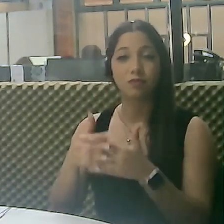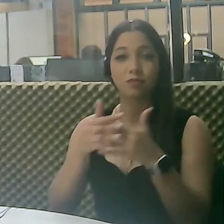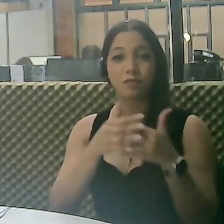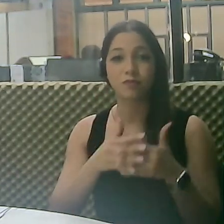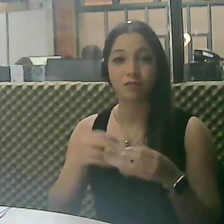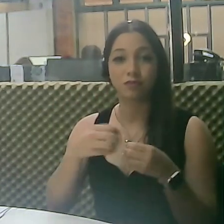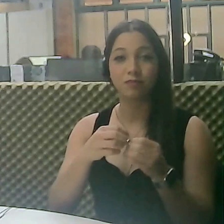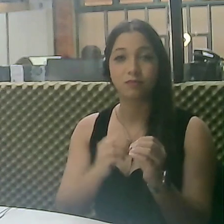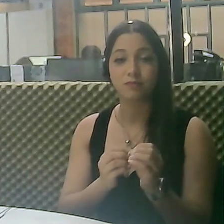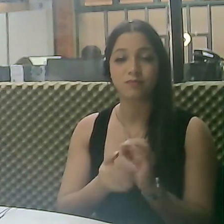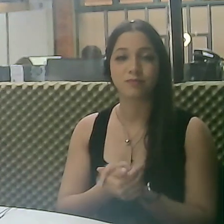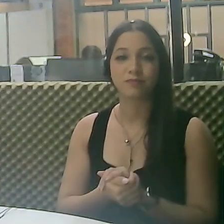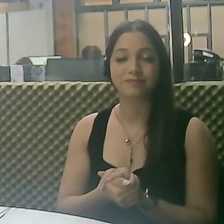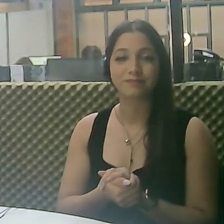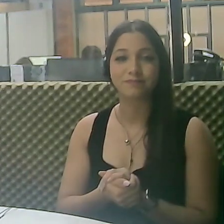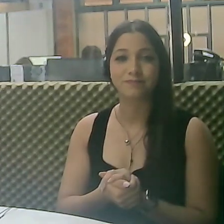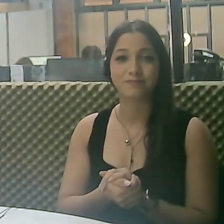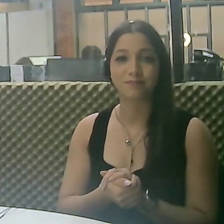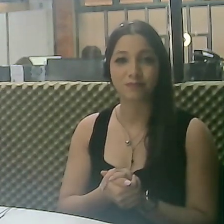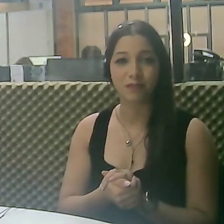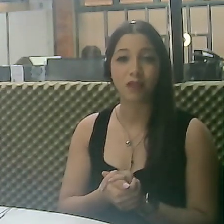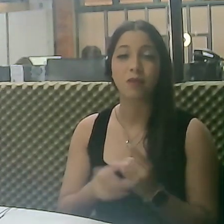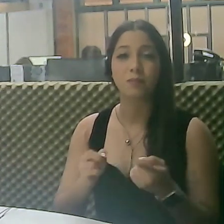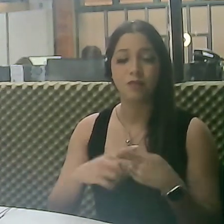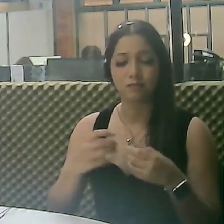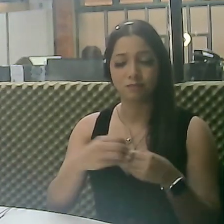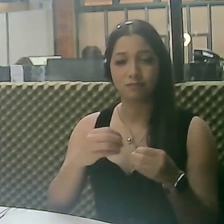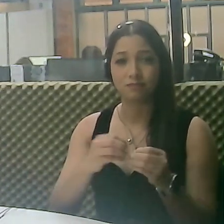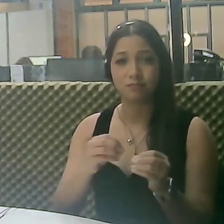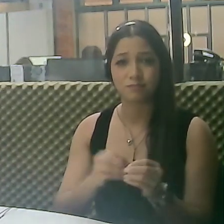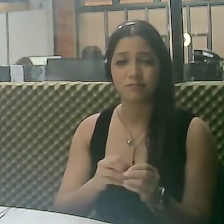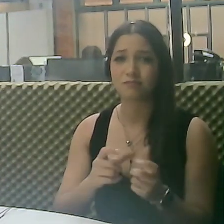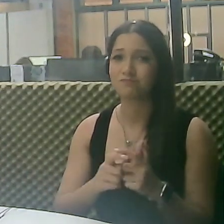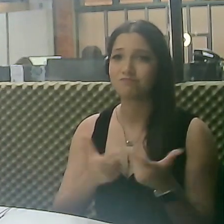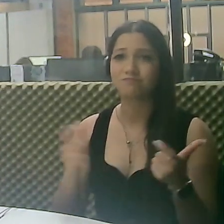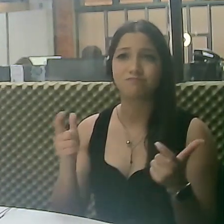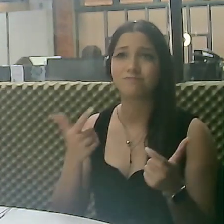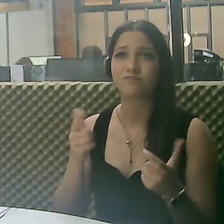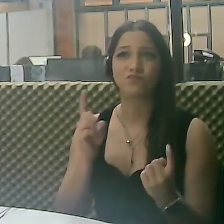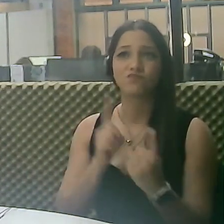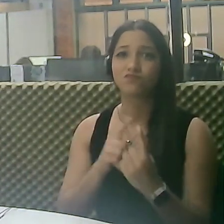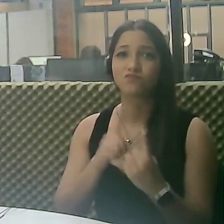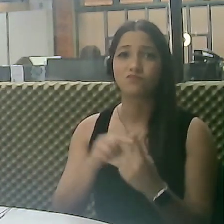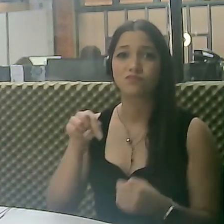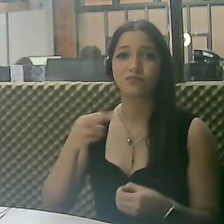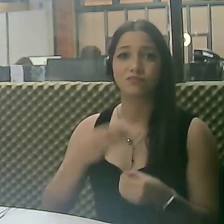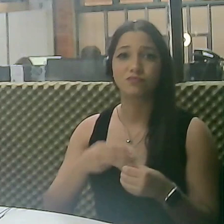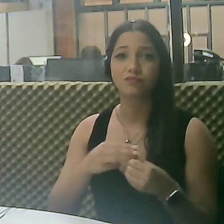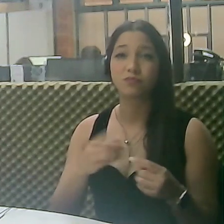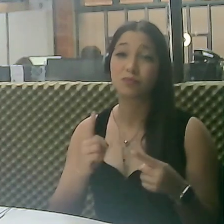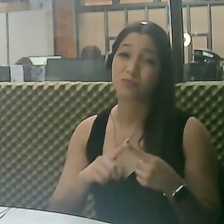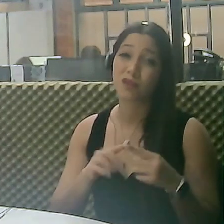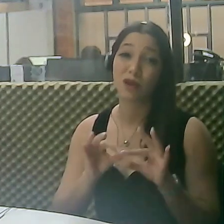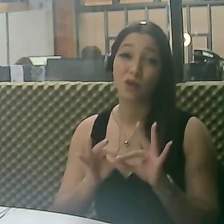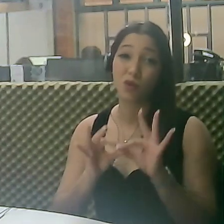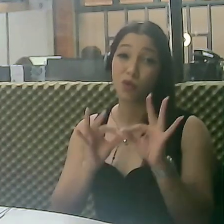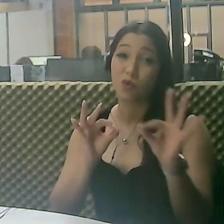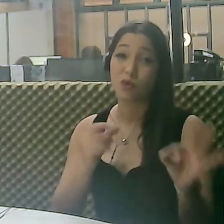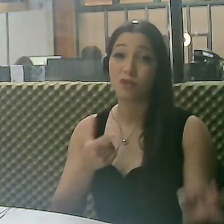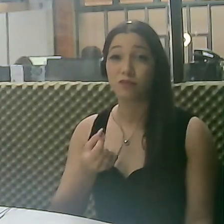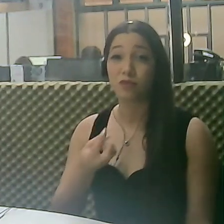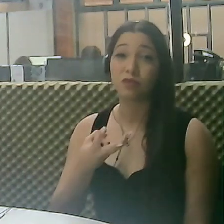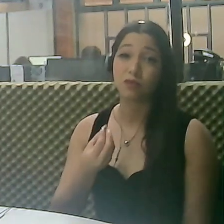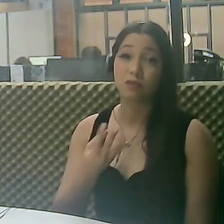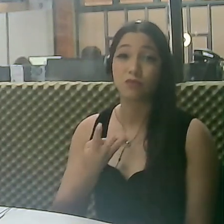nos distritos. Os distritos, geralmente, eles não são atendidos aqui no nosso município, até devido à distância de 20,